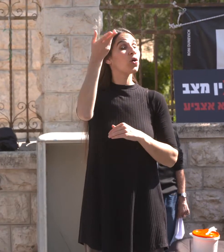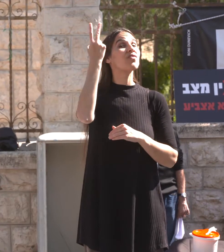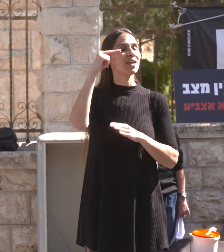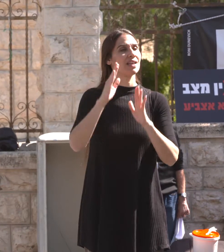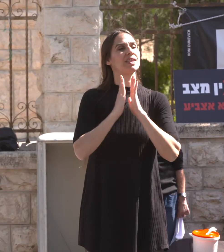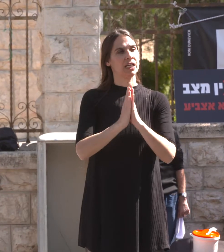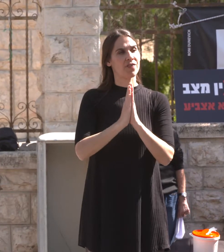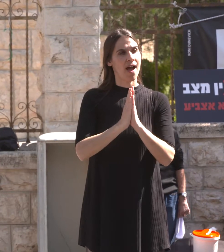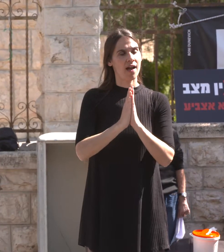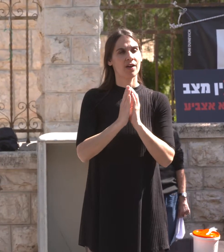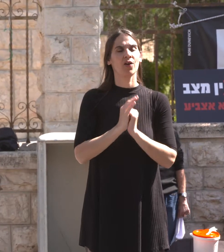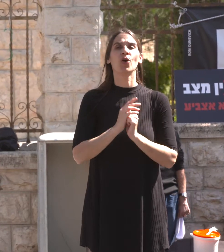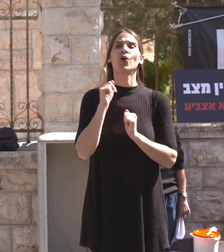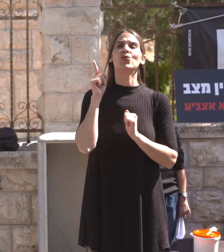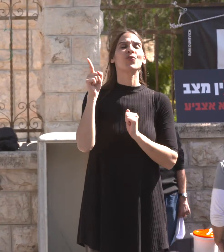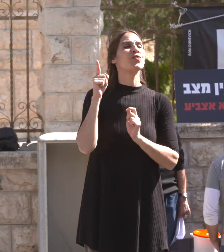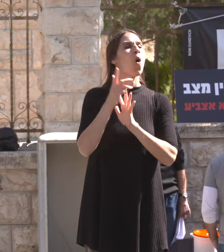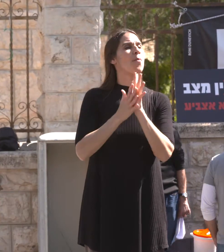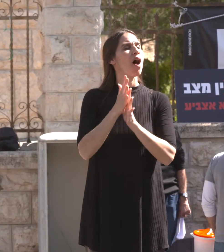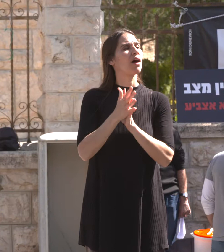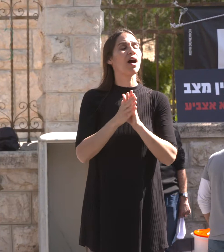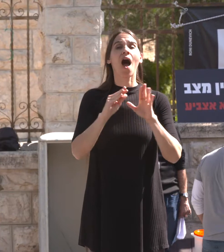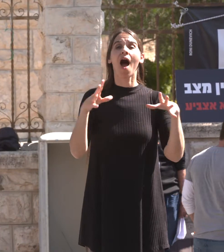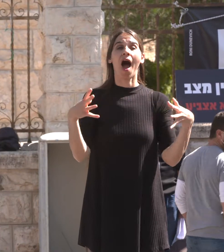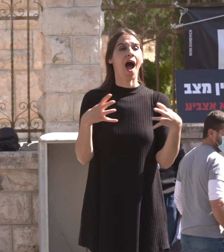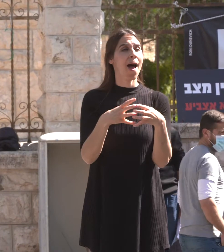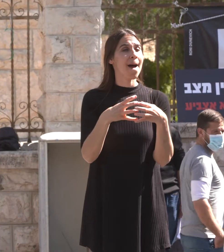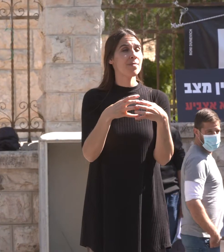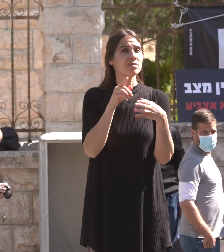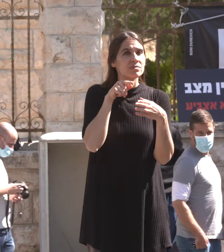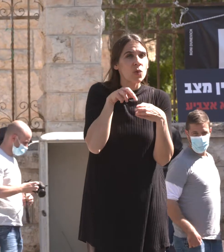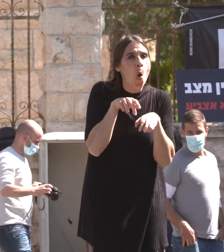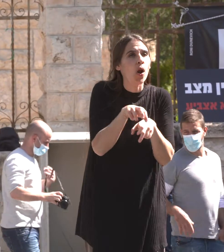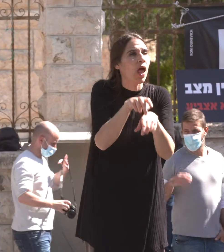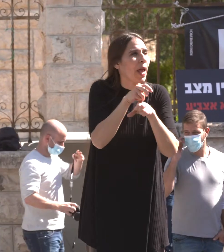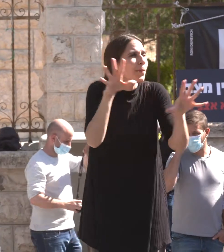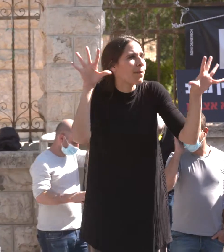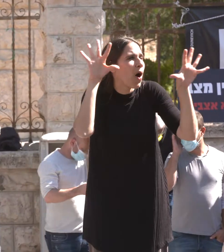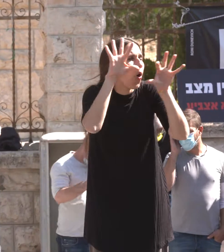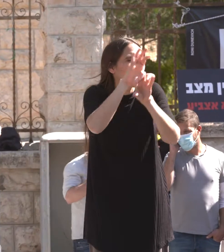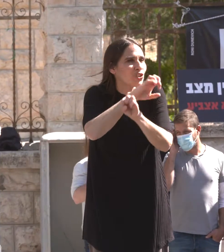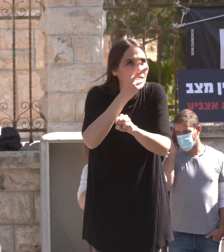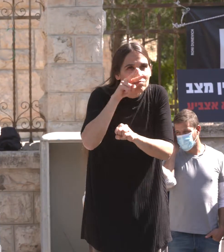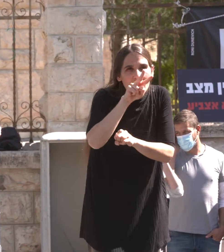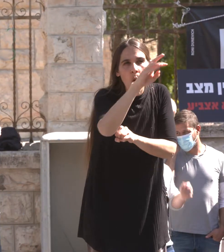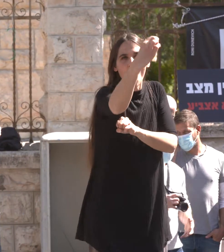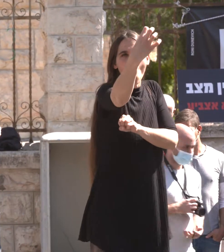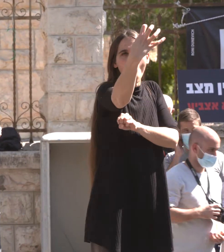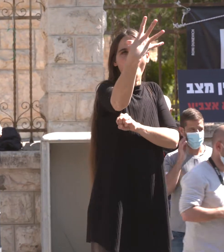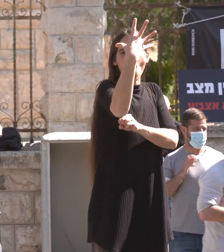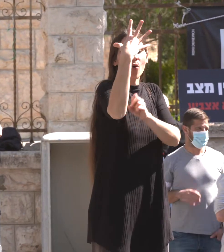תקווה. והוא אמר, העם ההולכים בחושך ראו אור